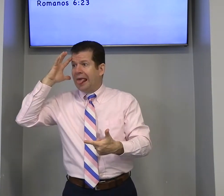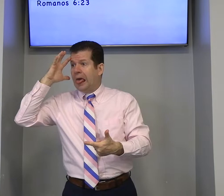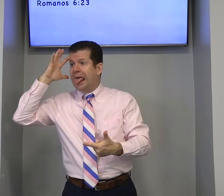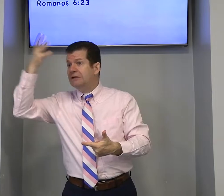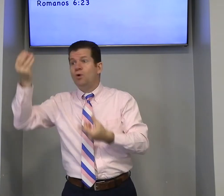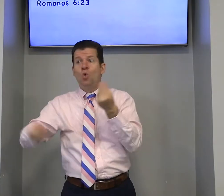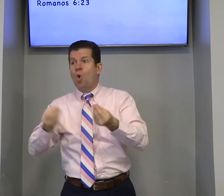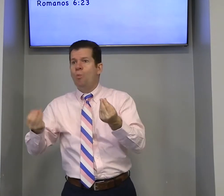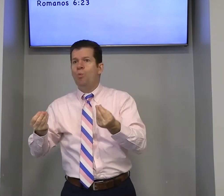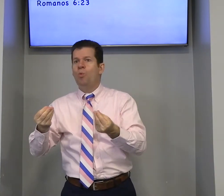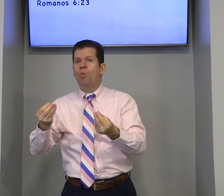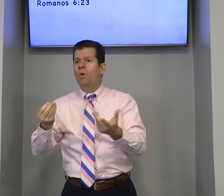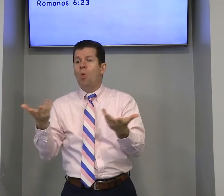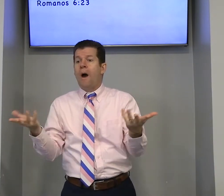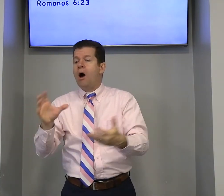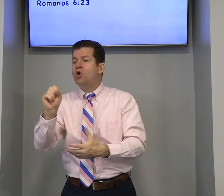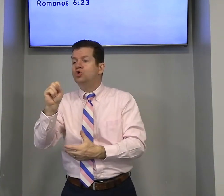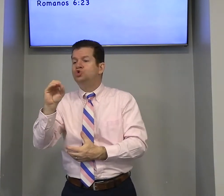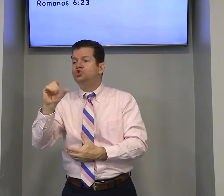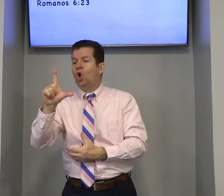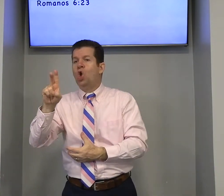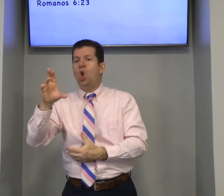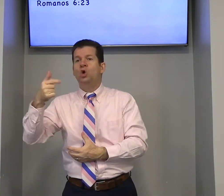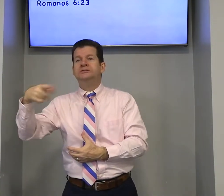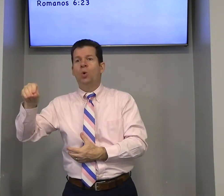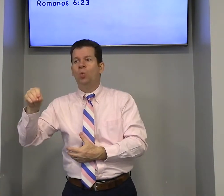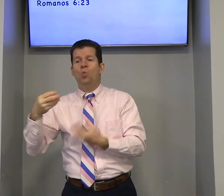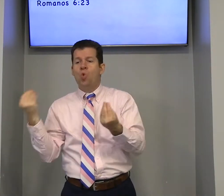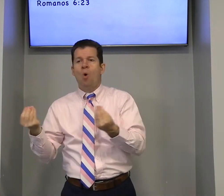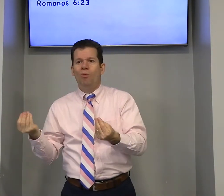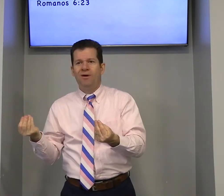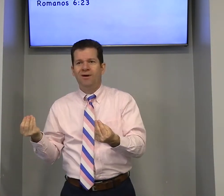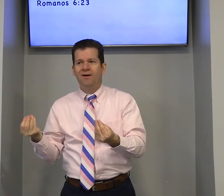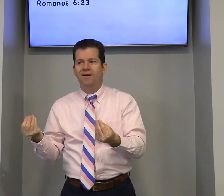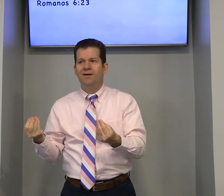Problema. Como que vai resolver esse problema? Solução.